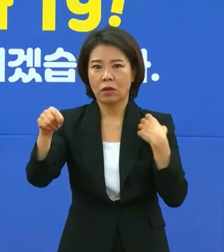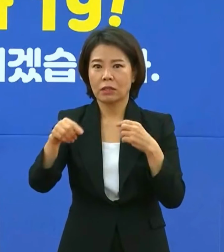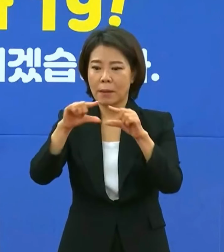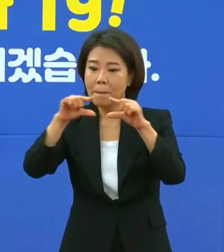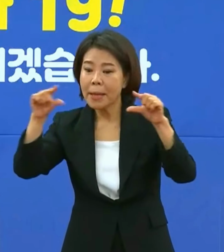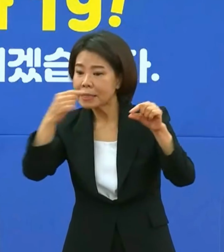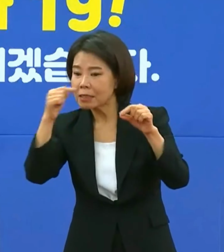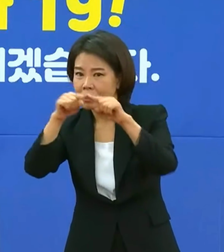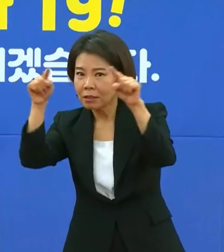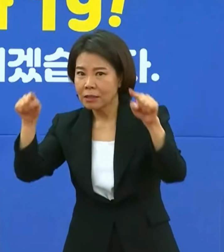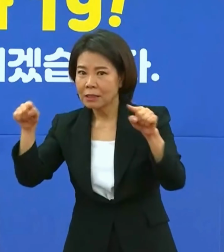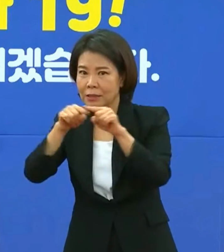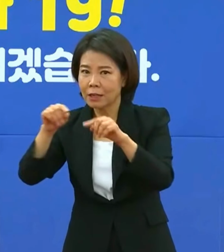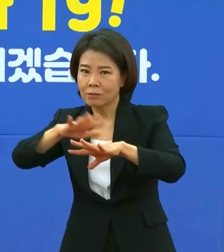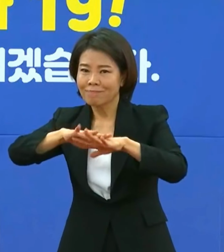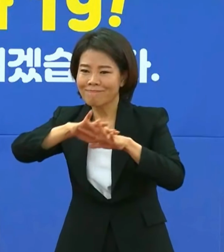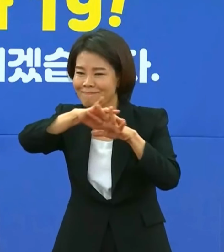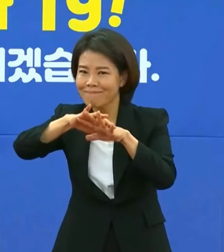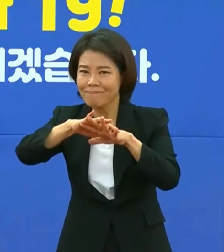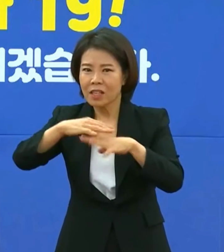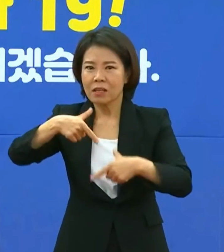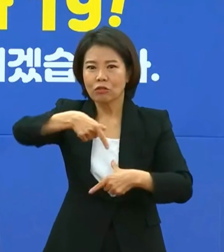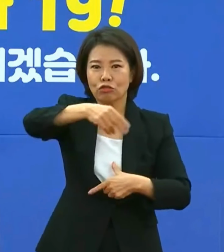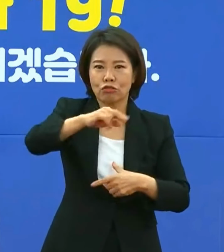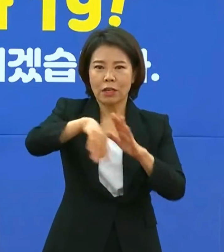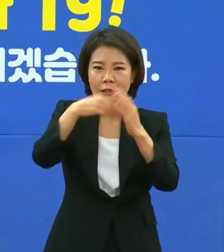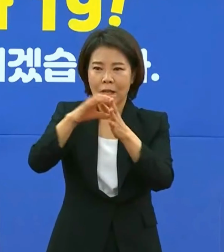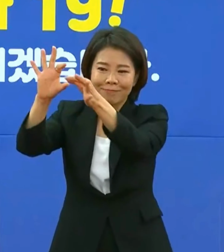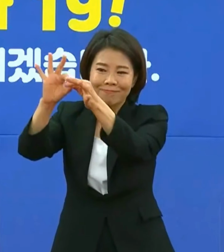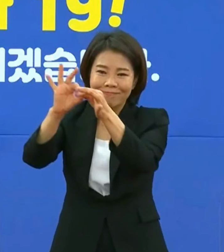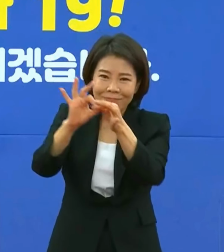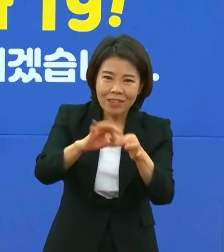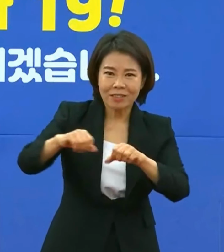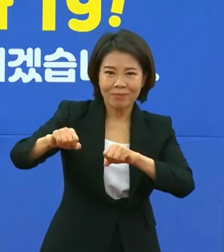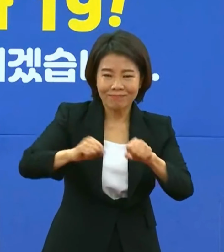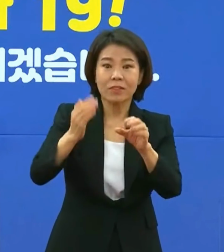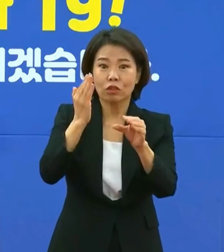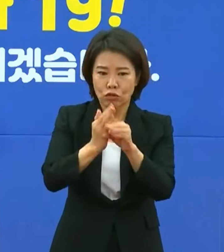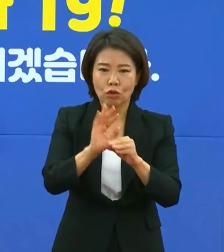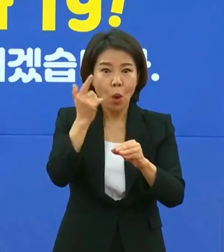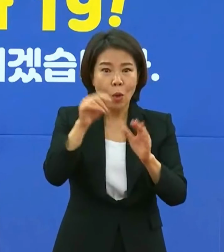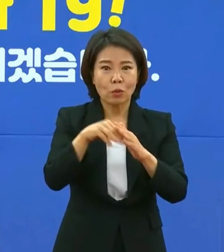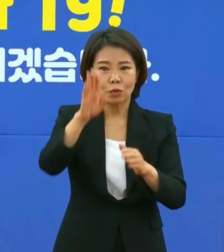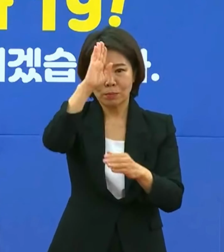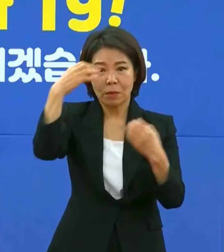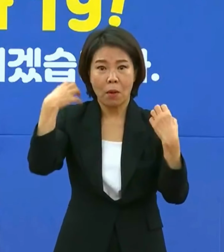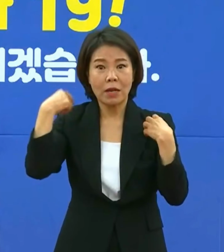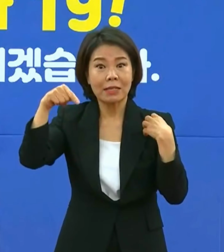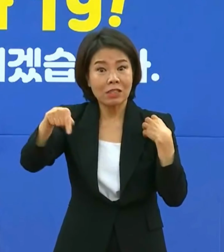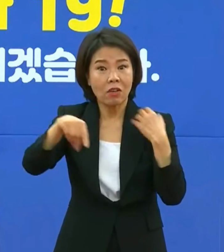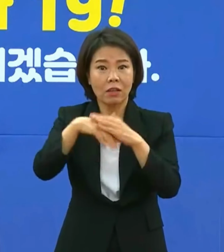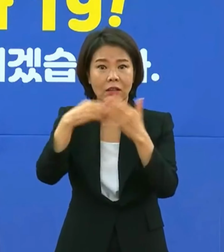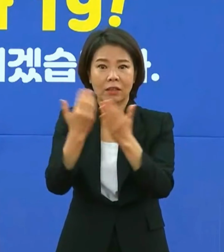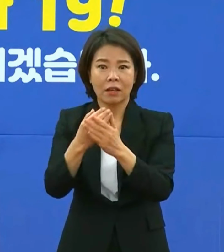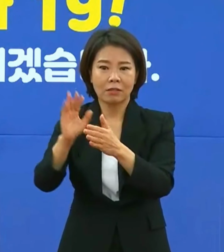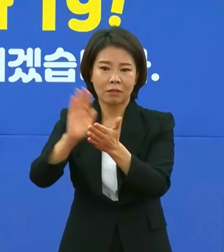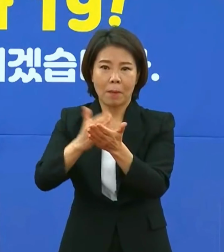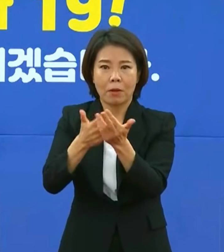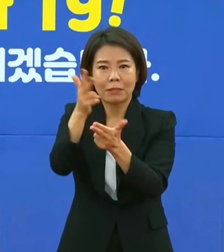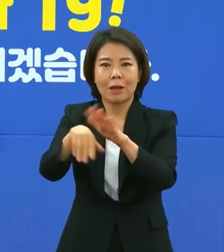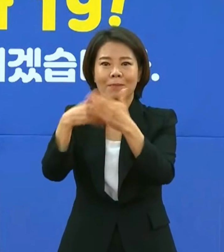정보 데이터베이스와 제주 안심 코드 연결을 눈 의해 왔습니다 최근 질병 관리 창 의 방역 패스에 데이터베이스 개편